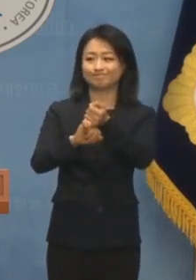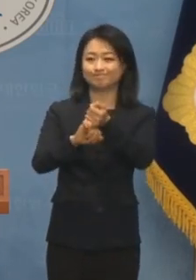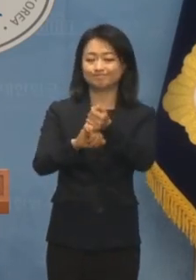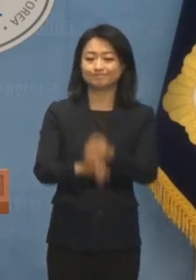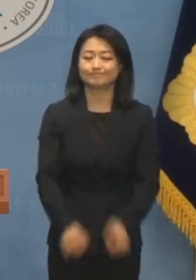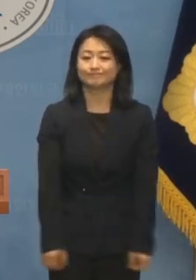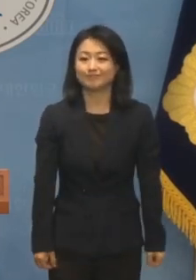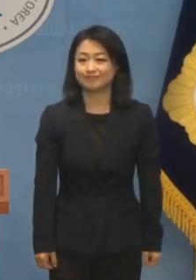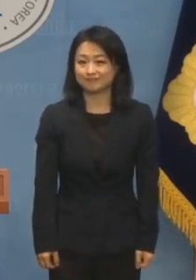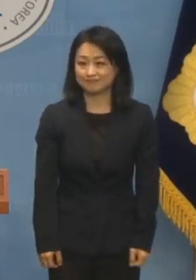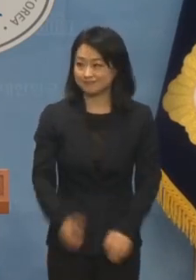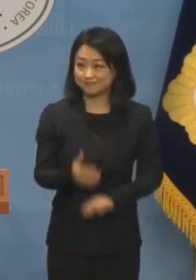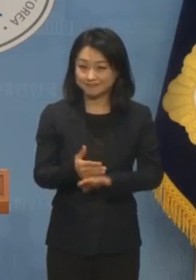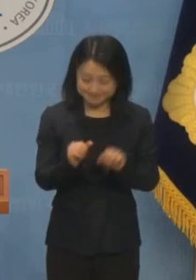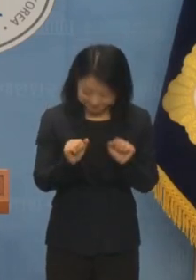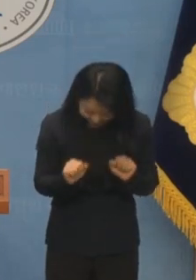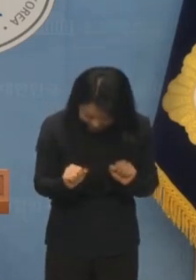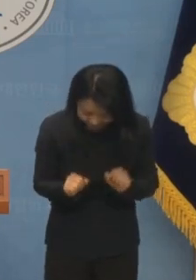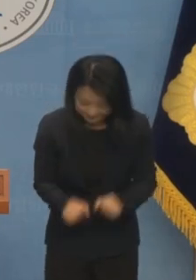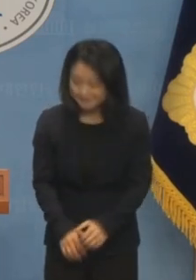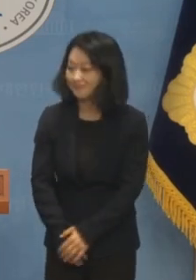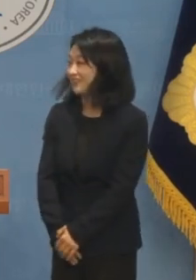높이겠습니다네 감사합니다